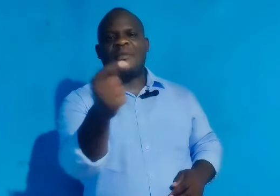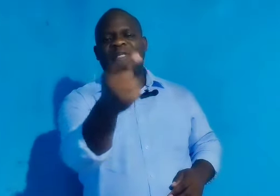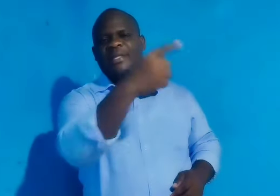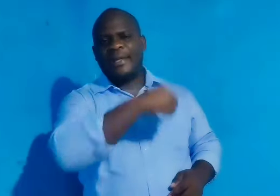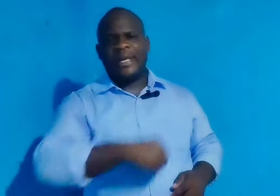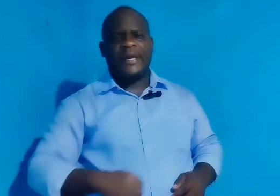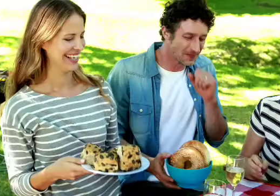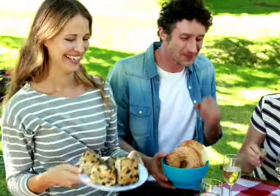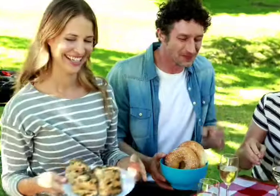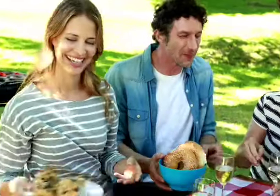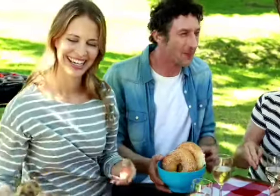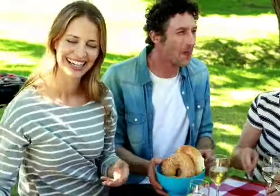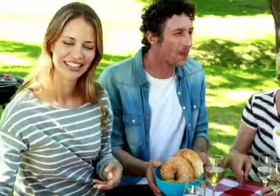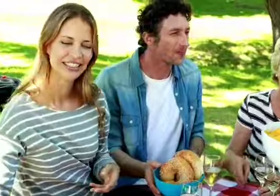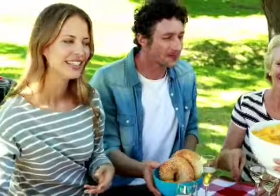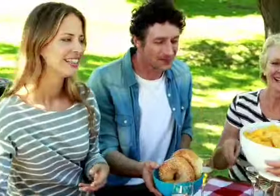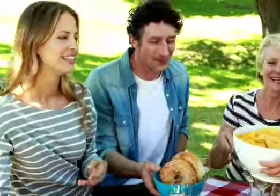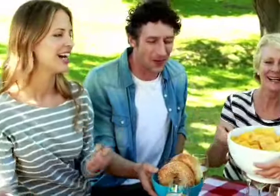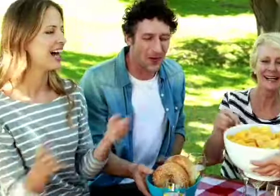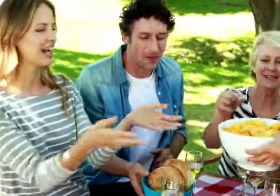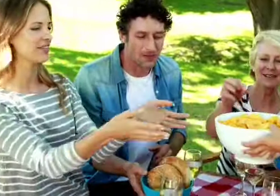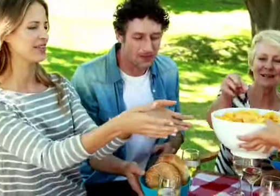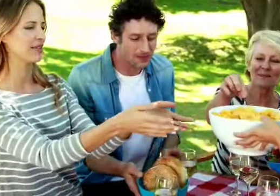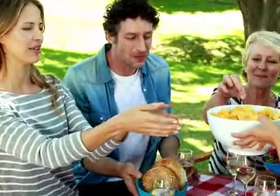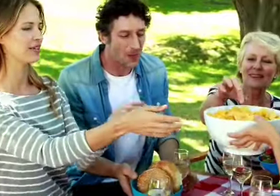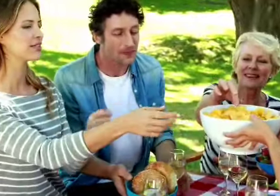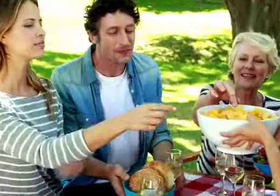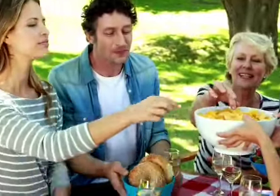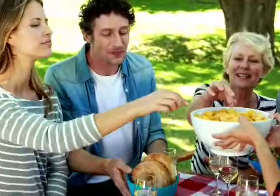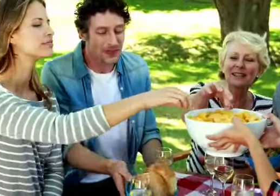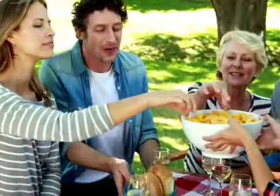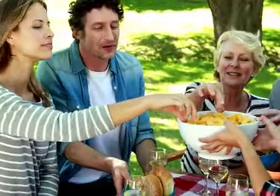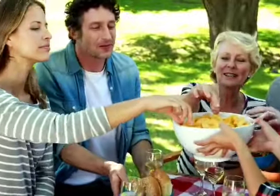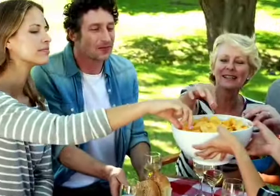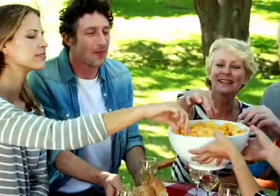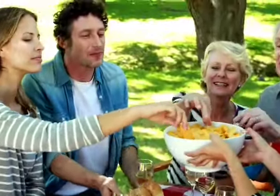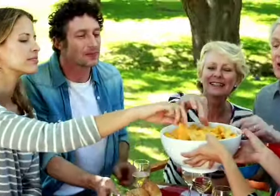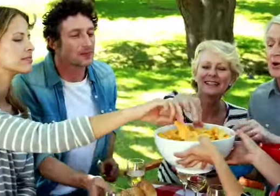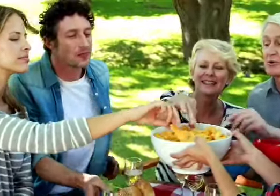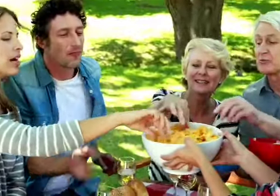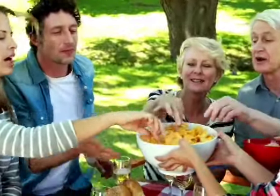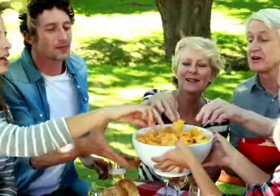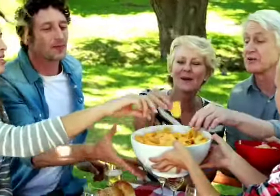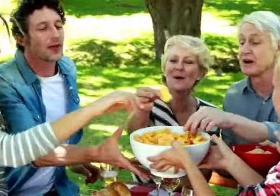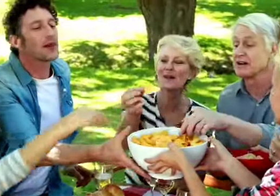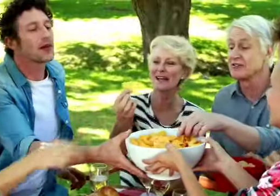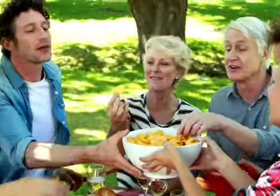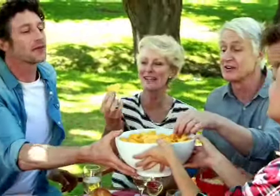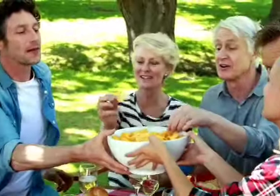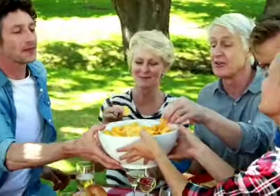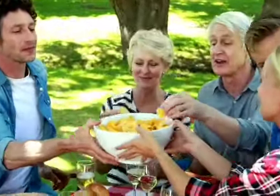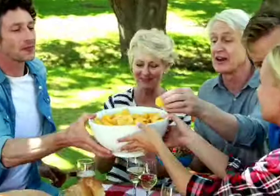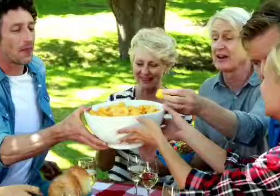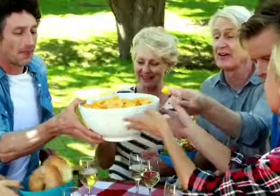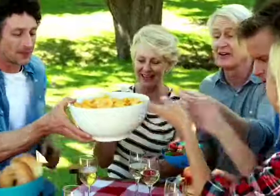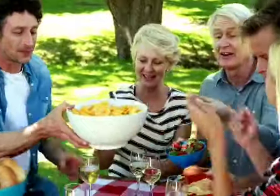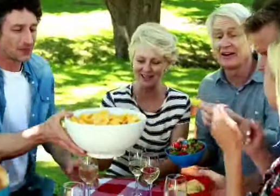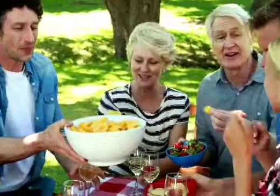Anuatendea Sikiriza Hata nafasi yako Lionayo kwenye kazi yako Ni vizuri kwa itumia Katika